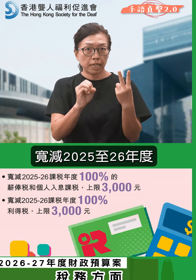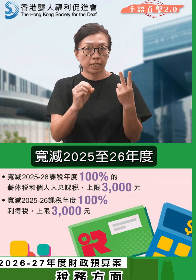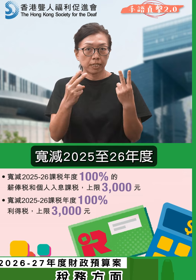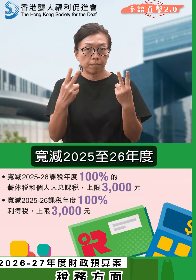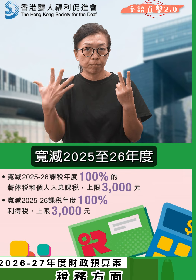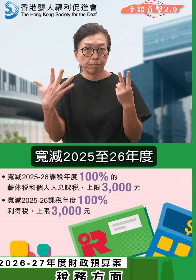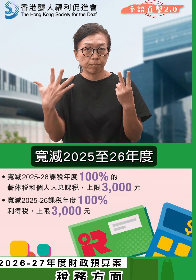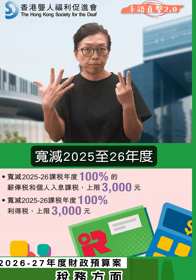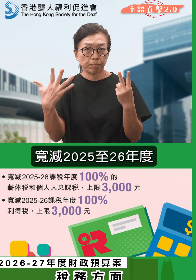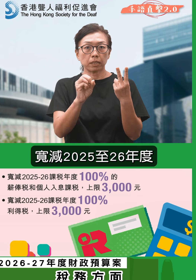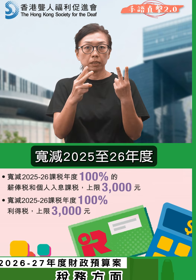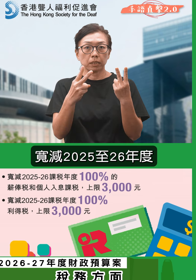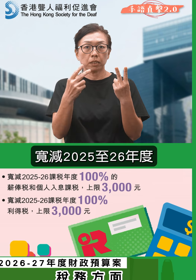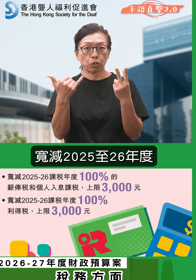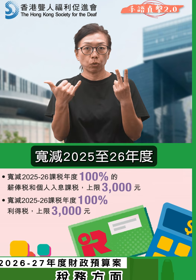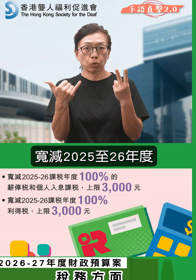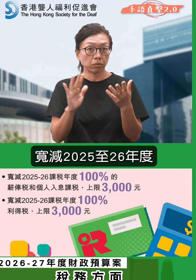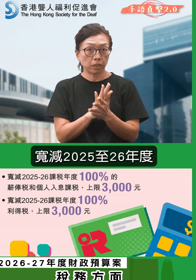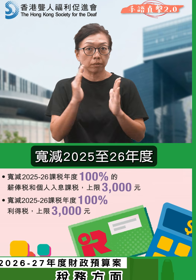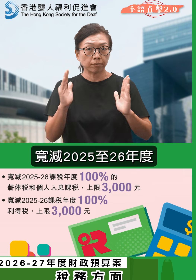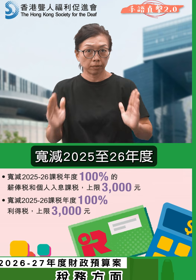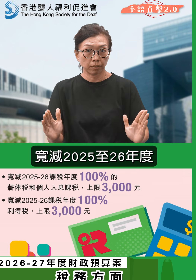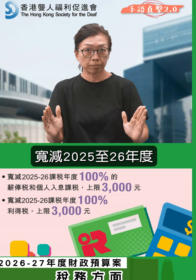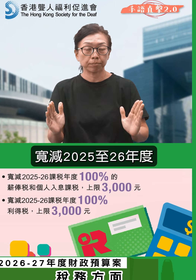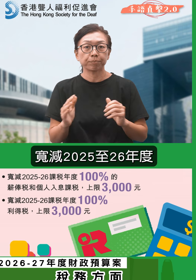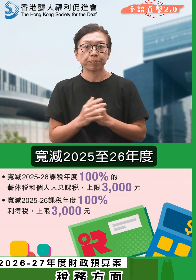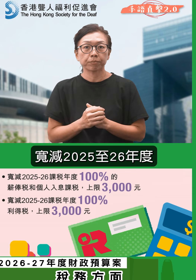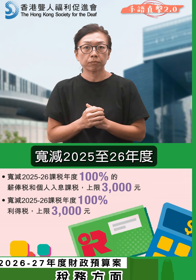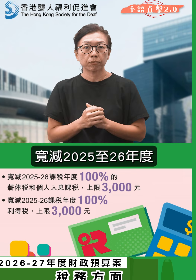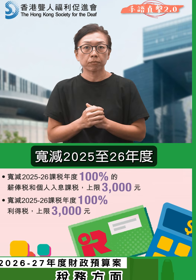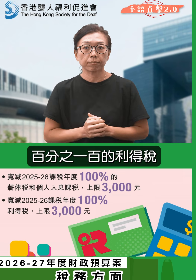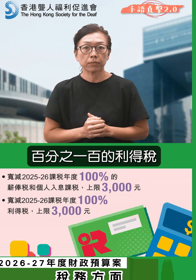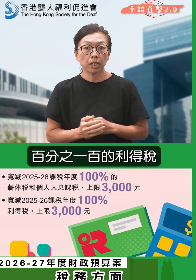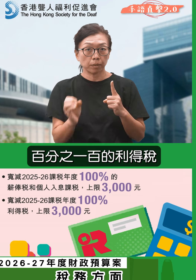寬減2025至26年度